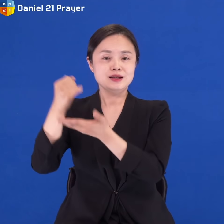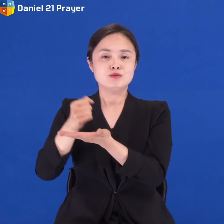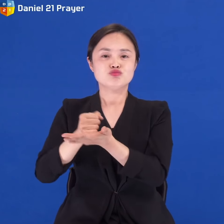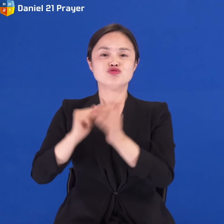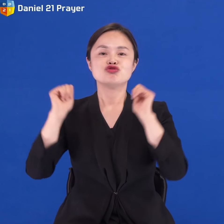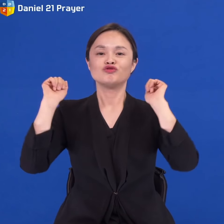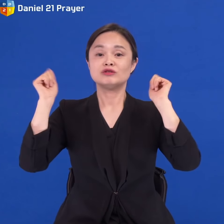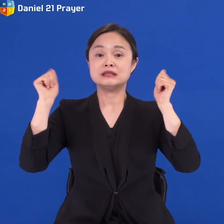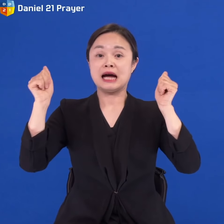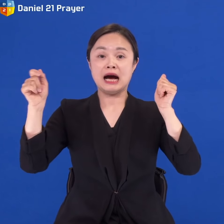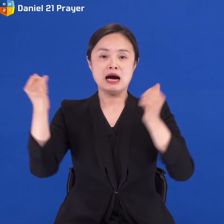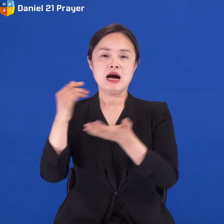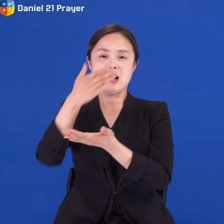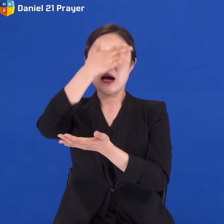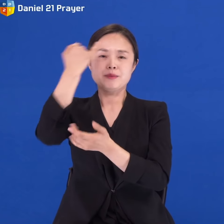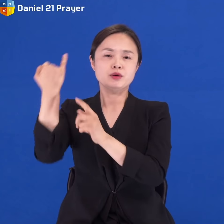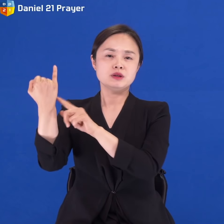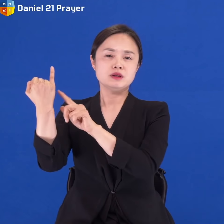굵은 소금,